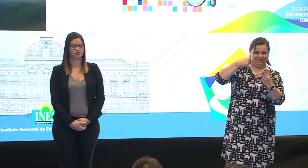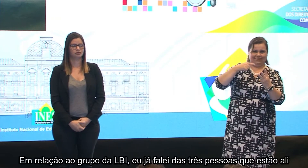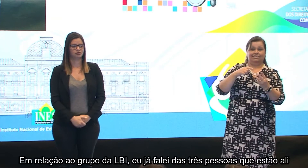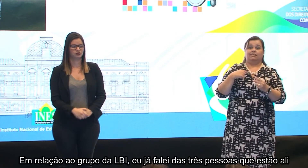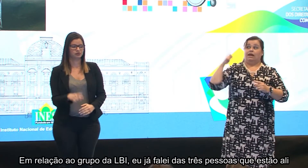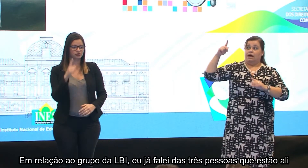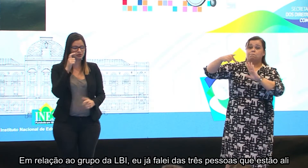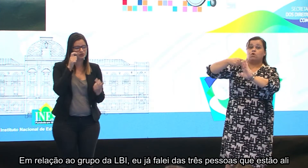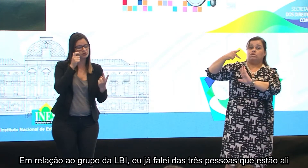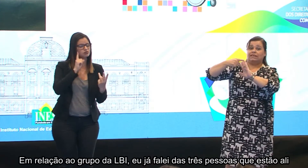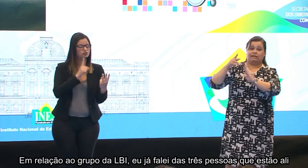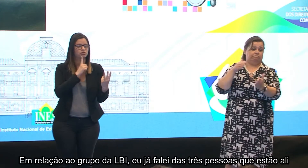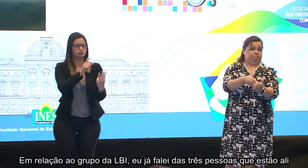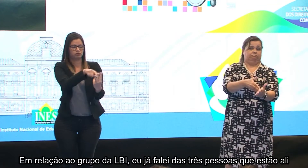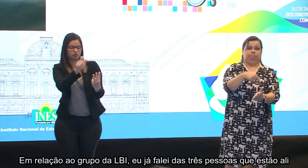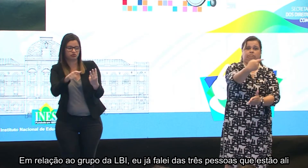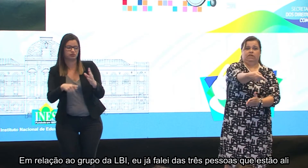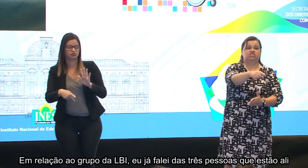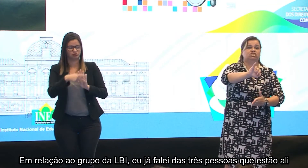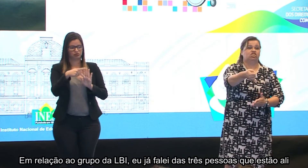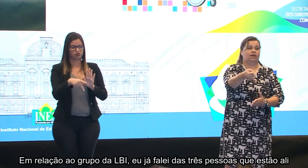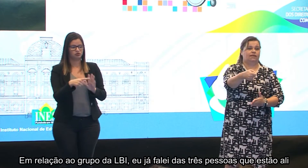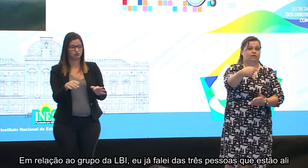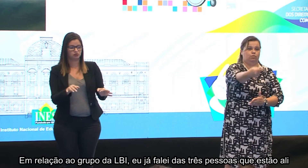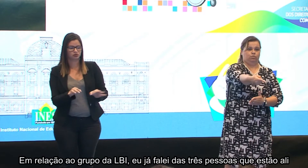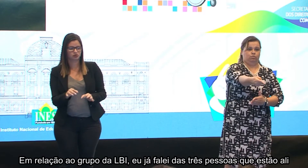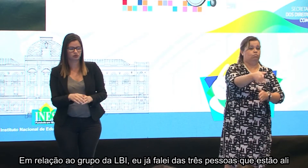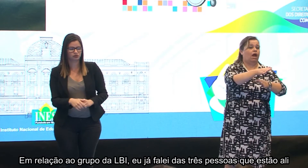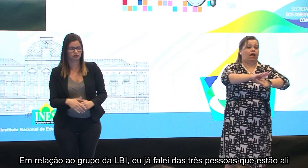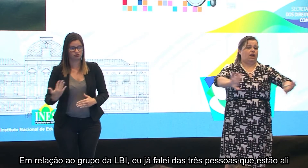Em relação ao grupo da LBI, eu já falei para vocês, as 3 pessoas que estão ali.